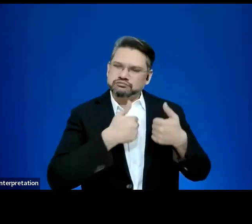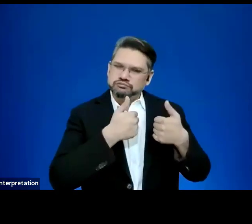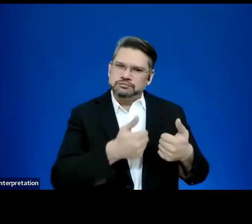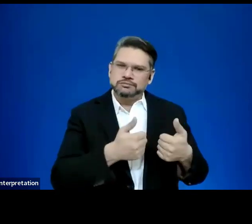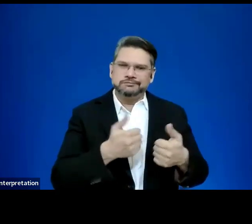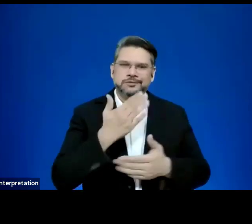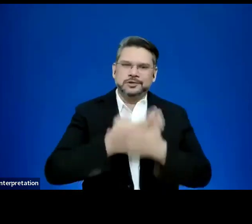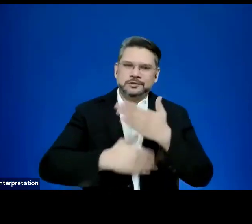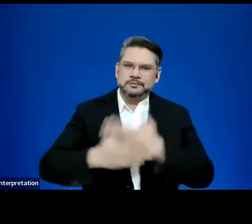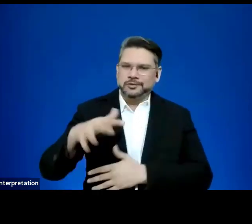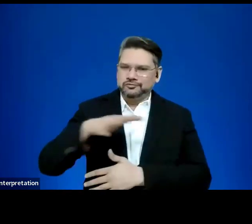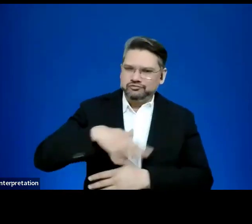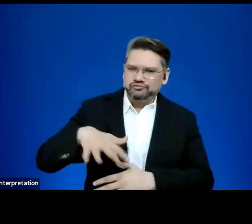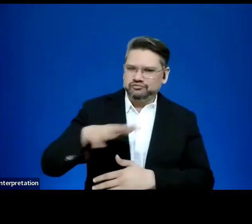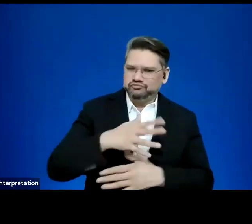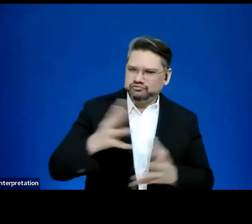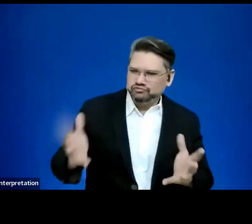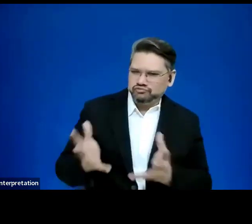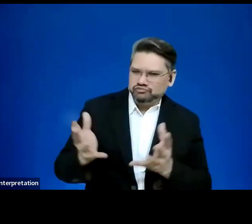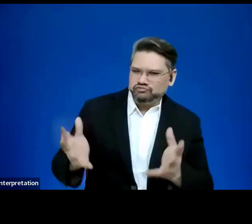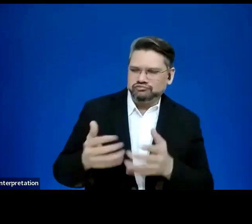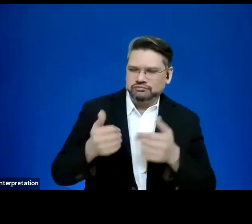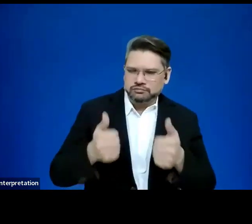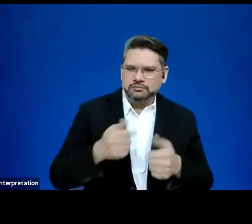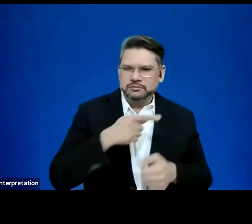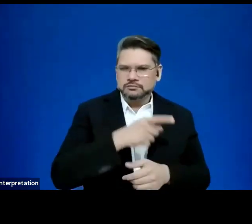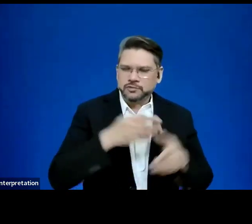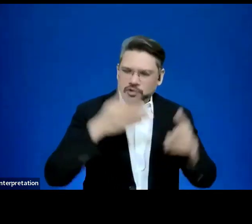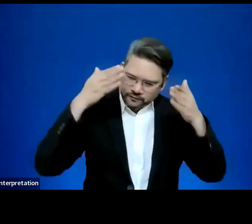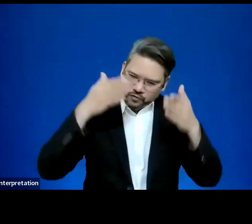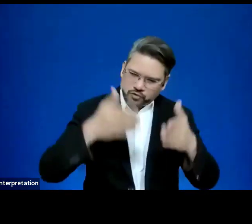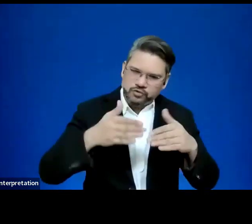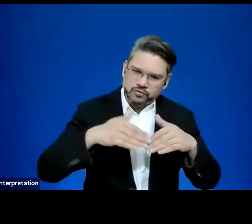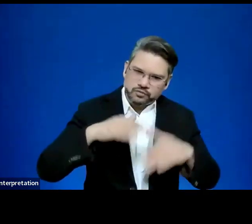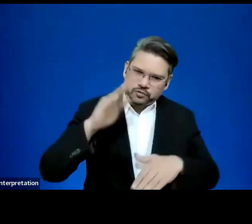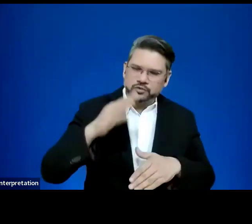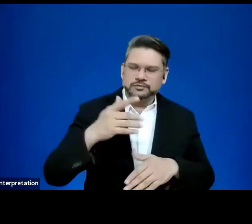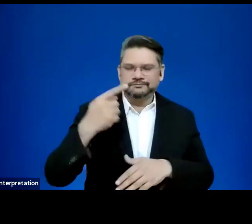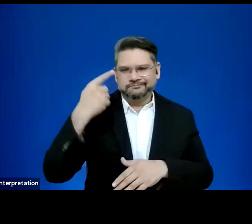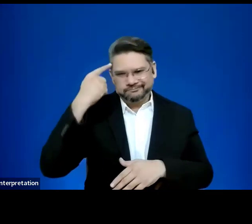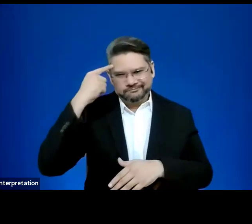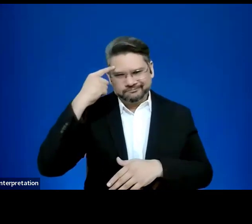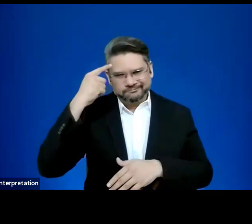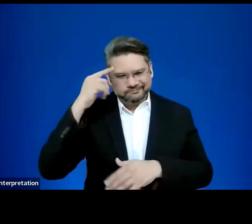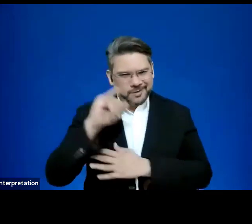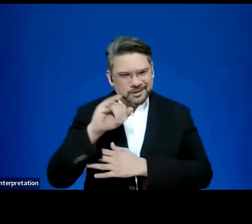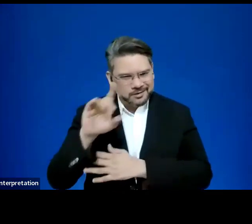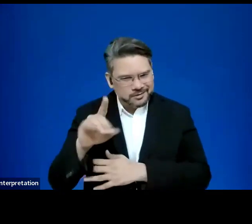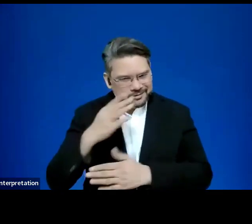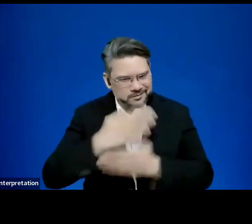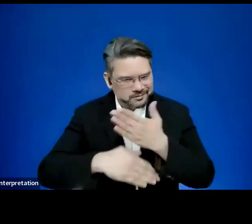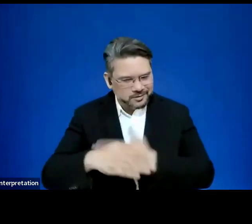他是非常在这个包容性残疾包容性的这个运动里面，他是一个非常棒的领导者。